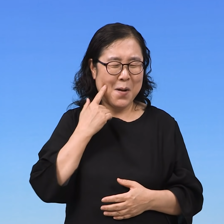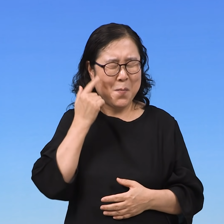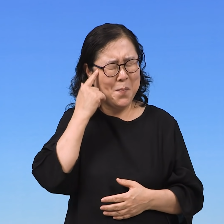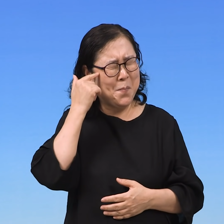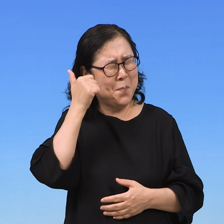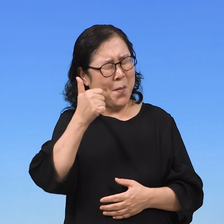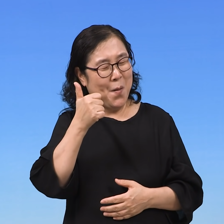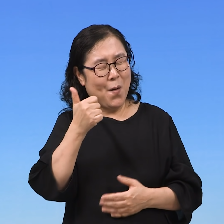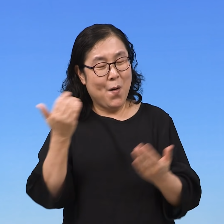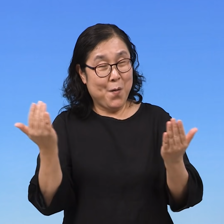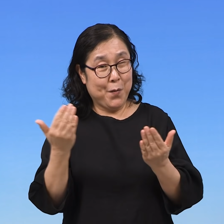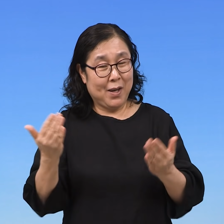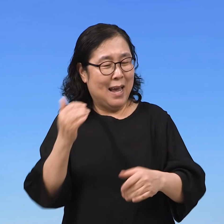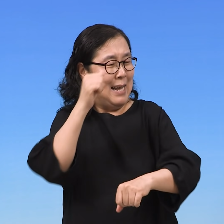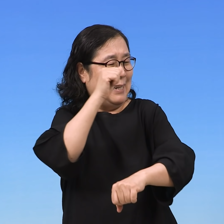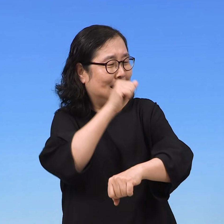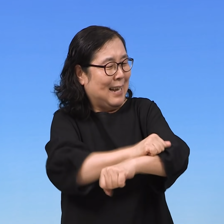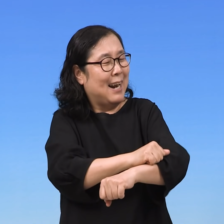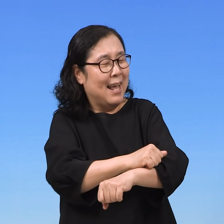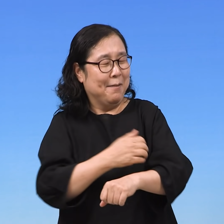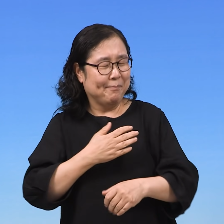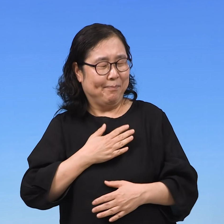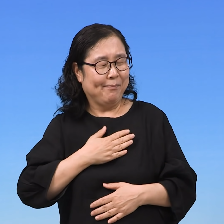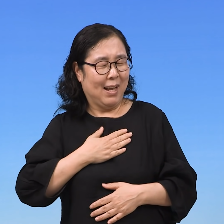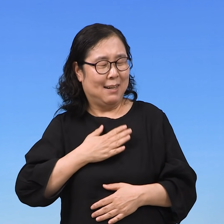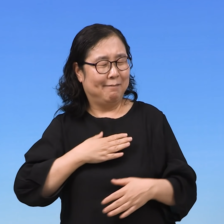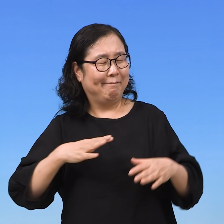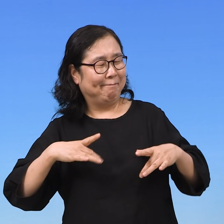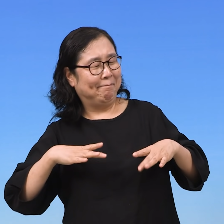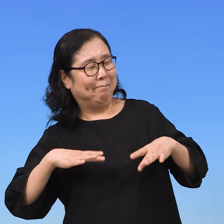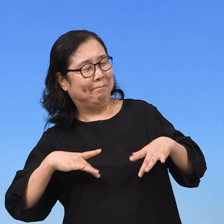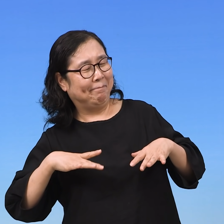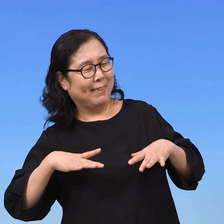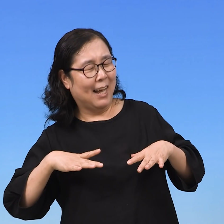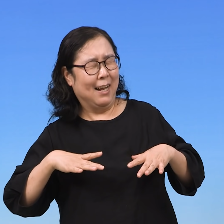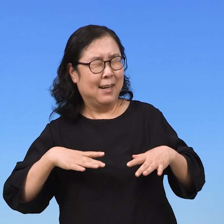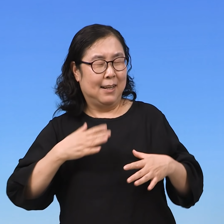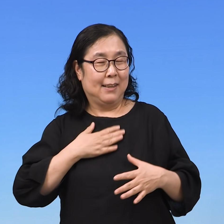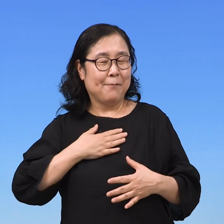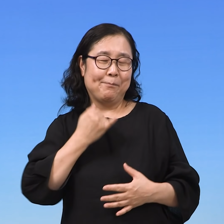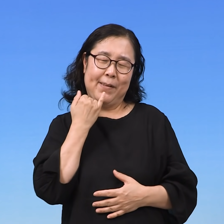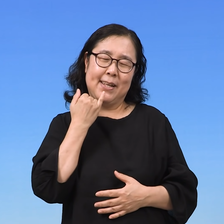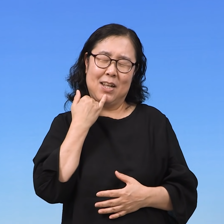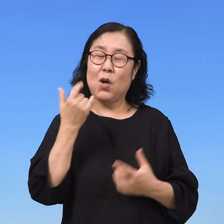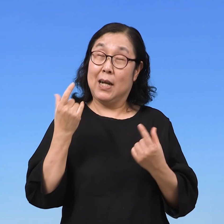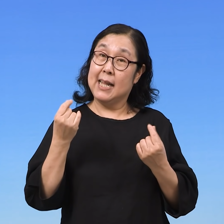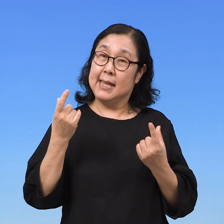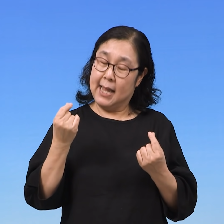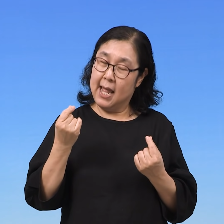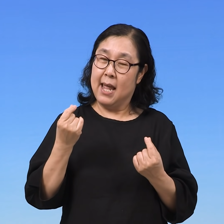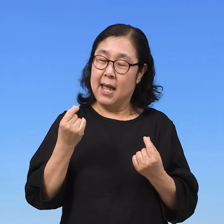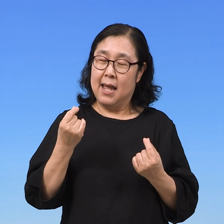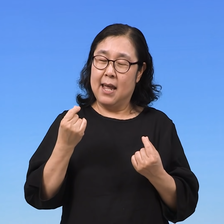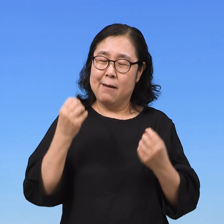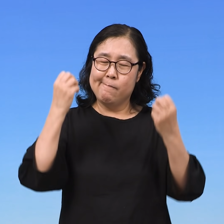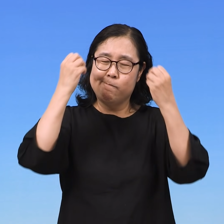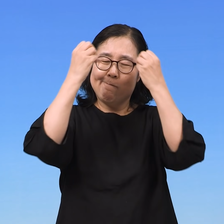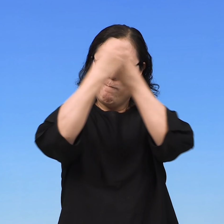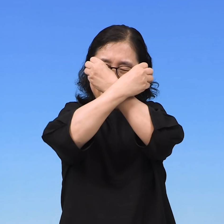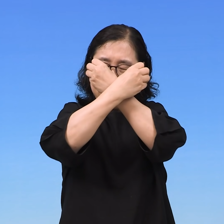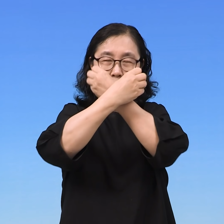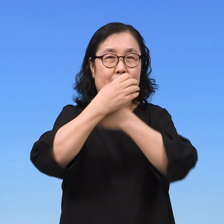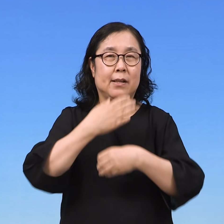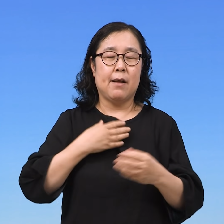잘하지, 이찬수 목사가 말이야, 그래도 목회는 내가 좀 감이 좀 있는 것 같아, 이러면은